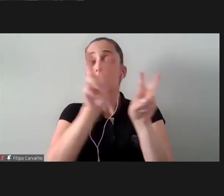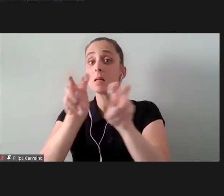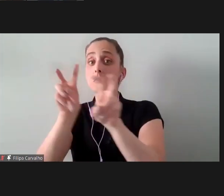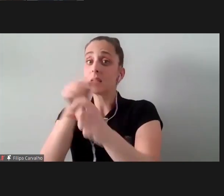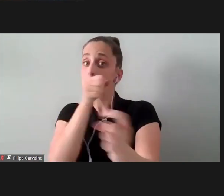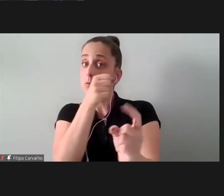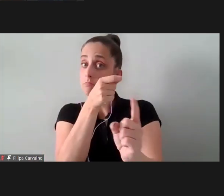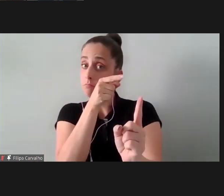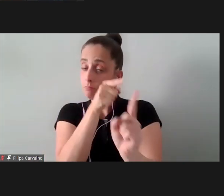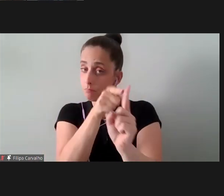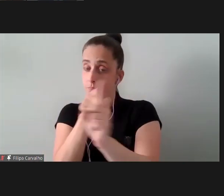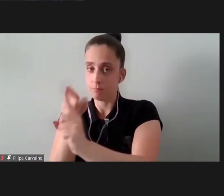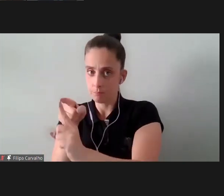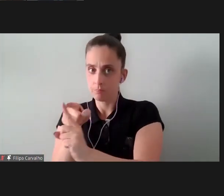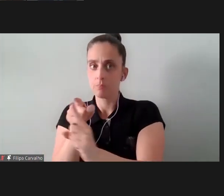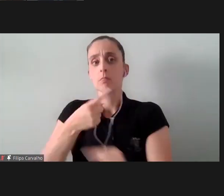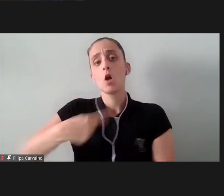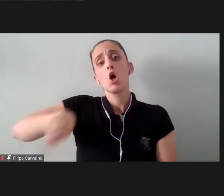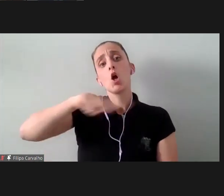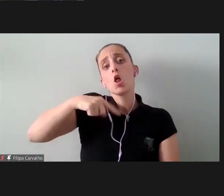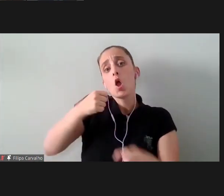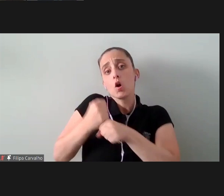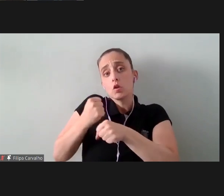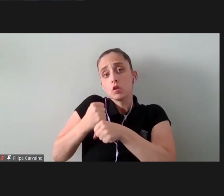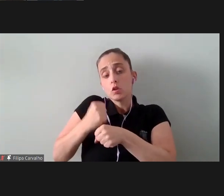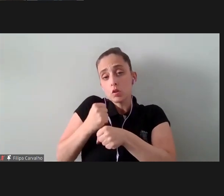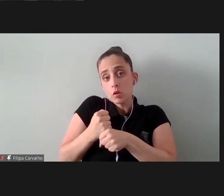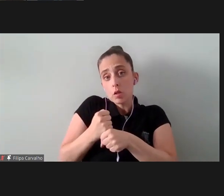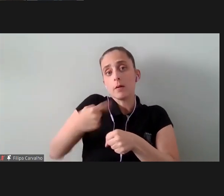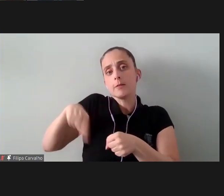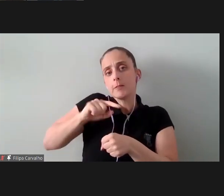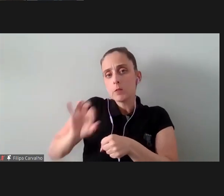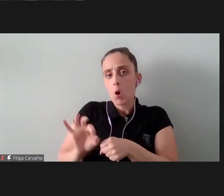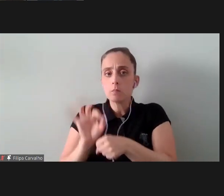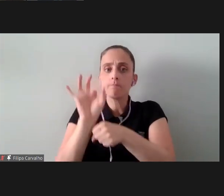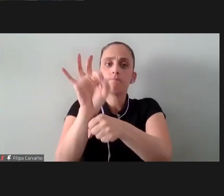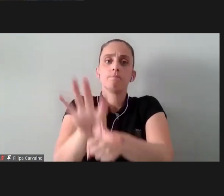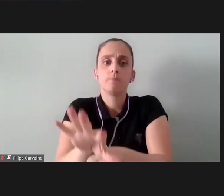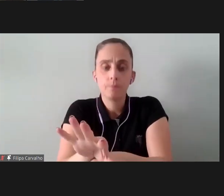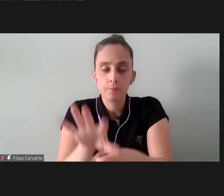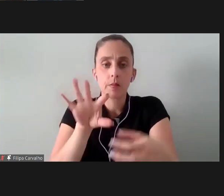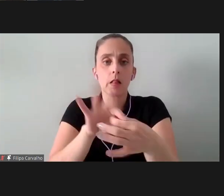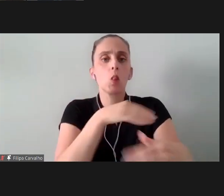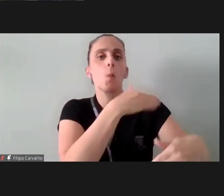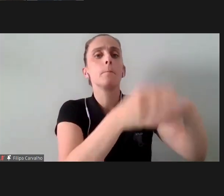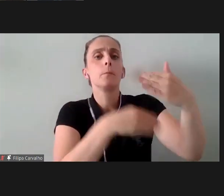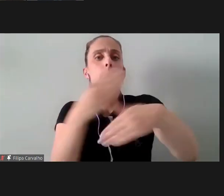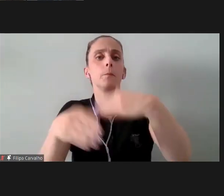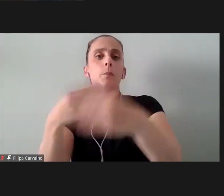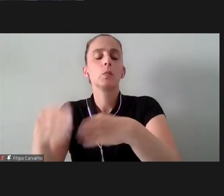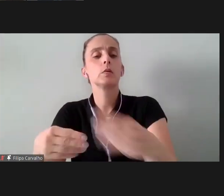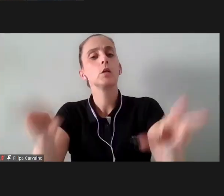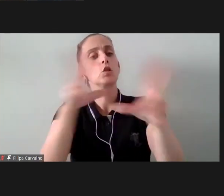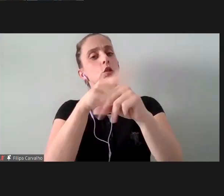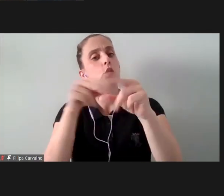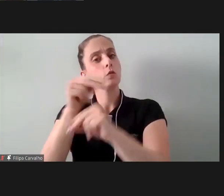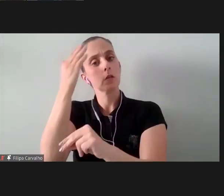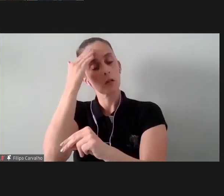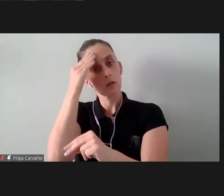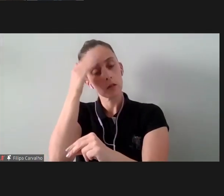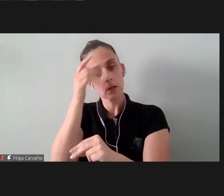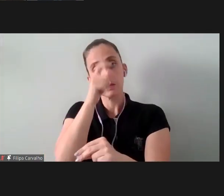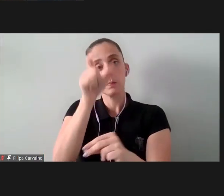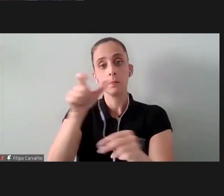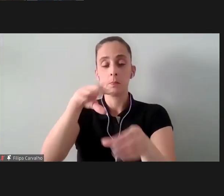nosso papel ou acreditamos que o nosso contributo para este processo de inovação e de capacitação para a administração